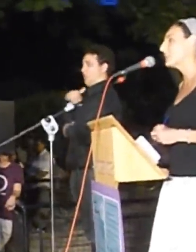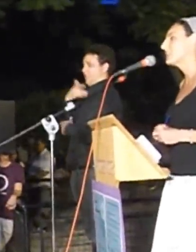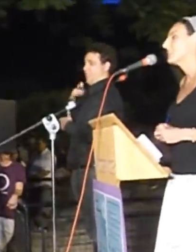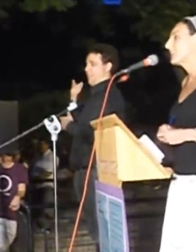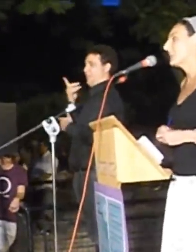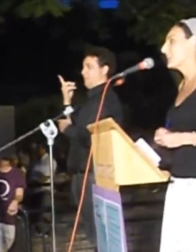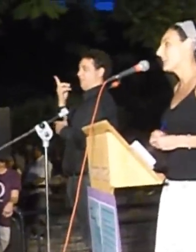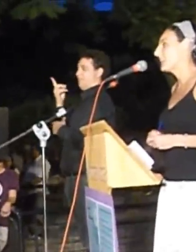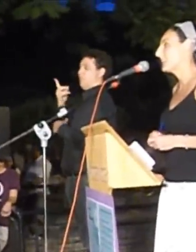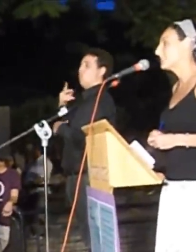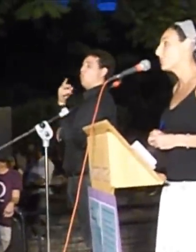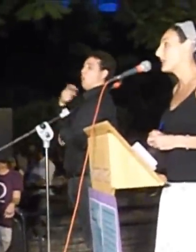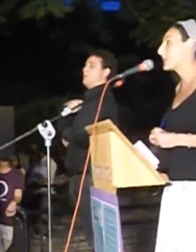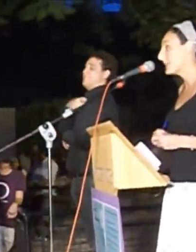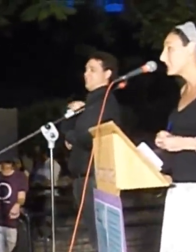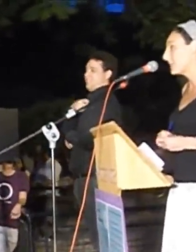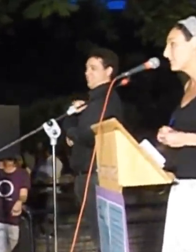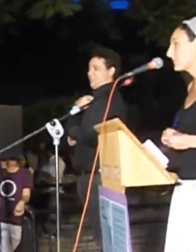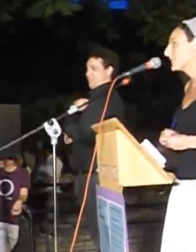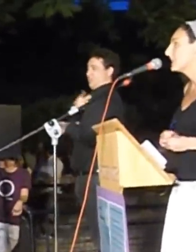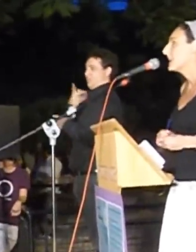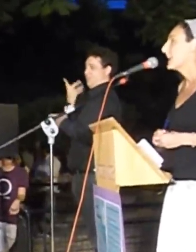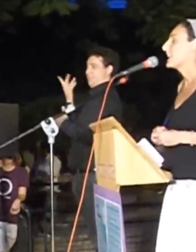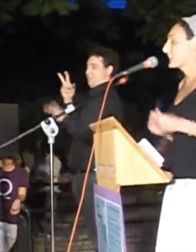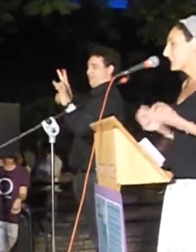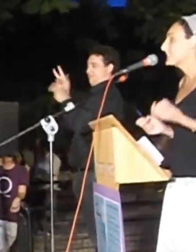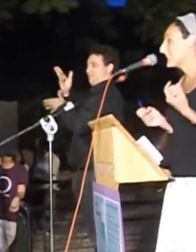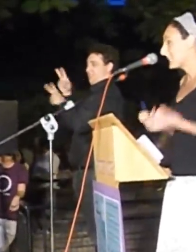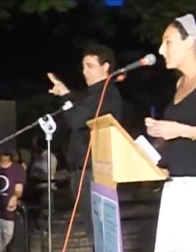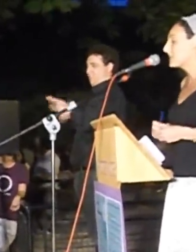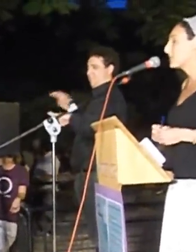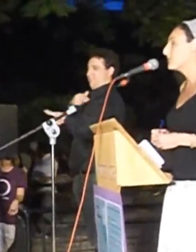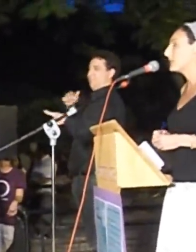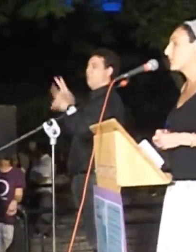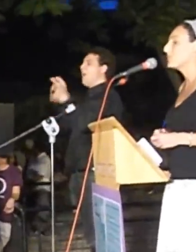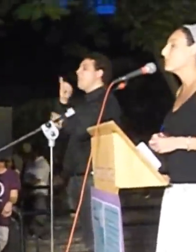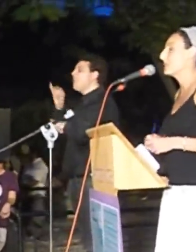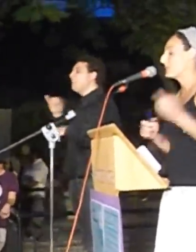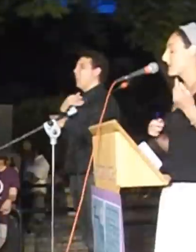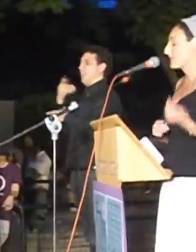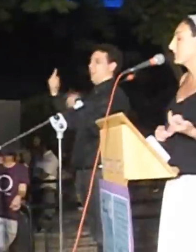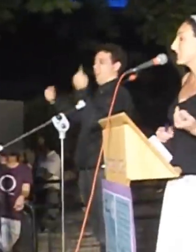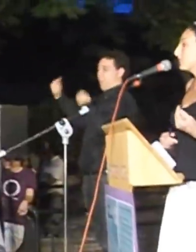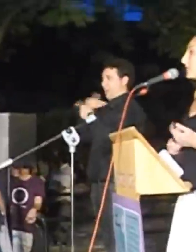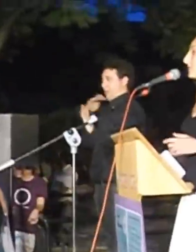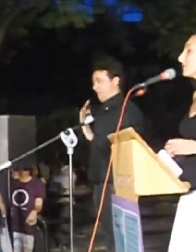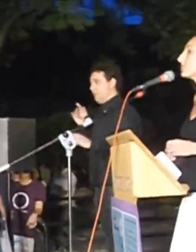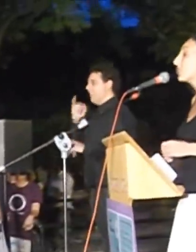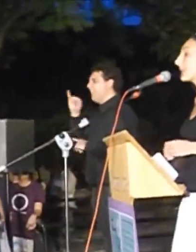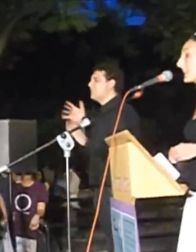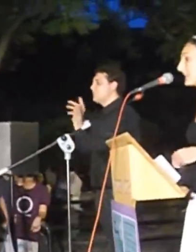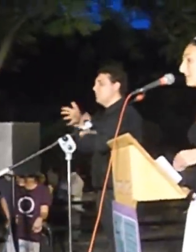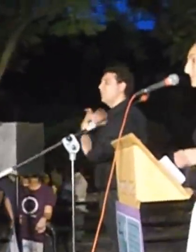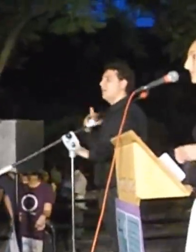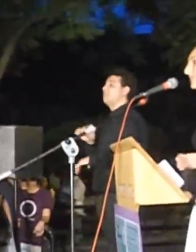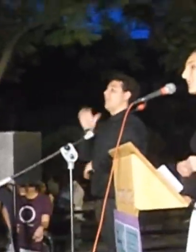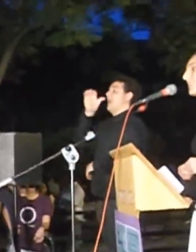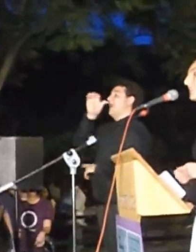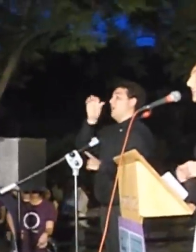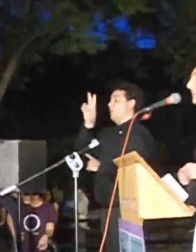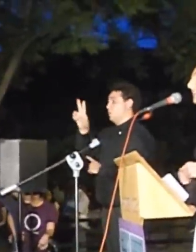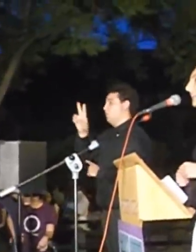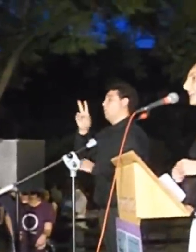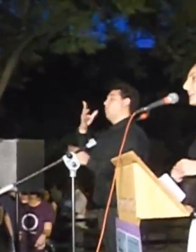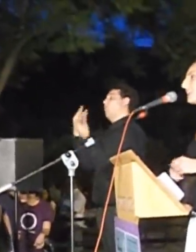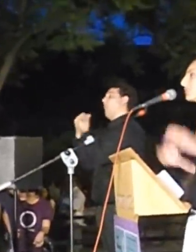internacional eh sobre el ca el Z se el tratado de libre comercio pero en vez con Estados Unidos con Canadá